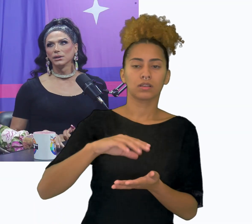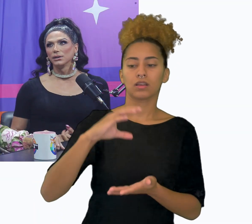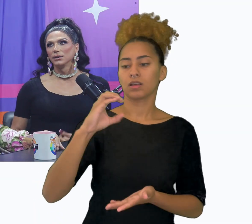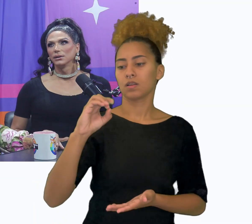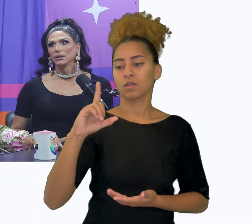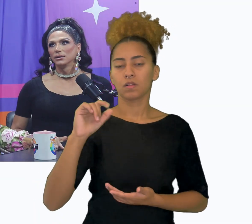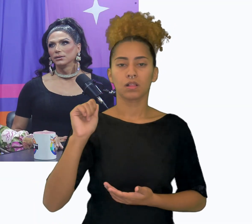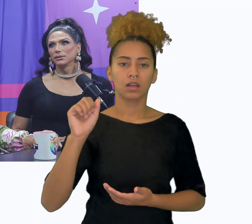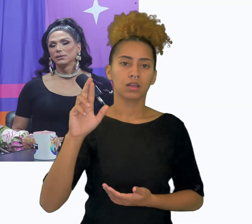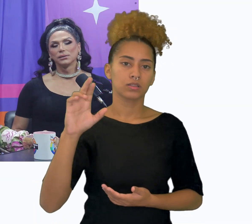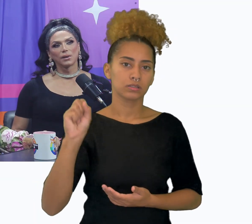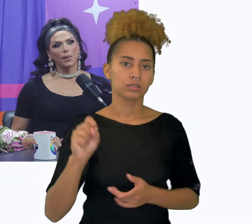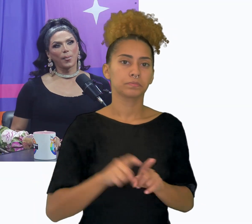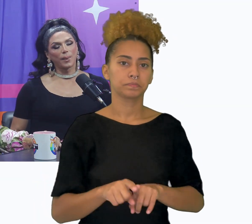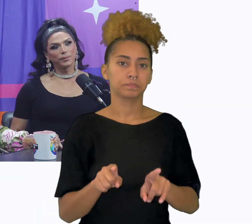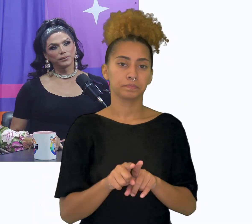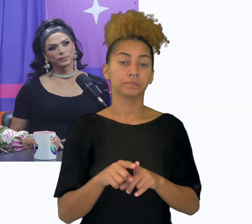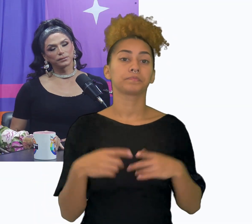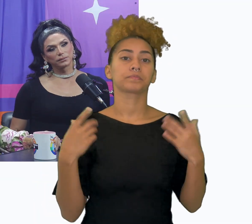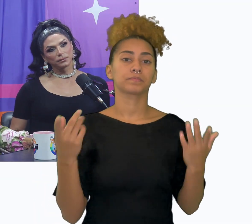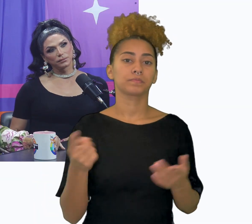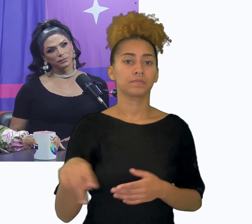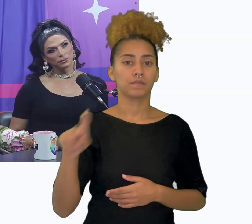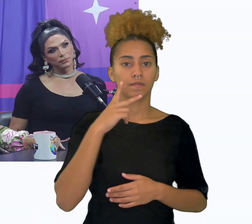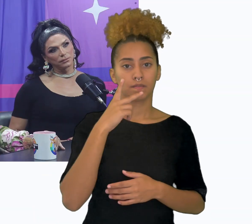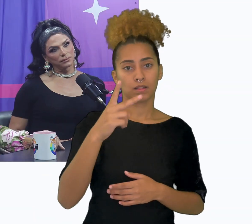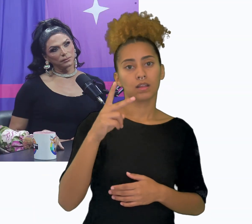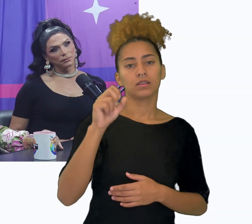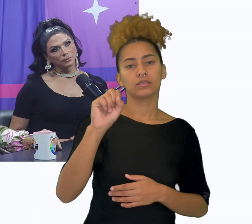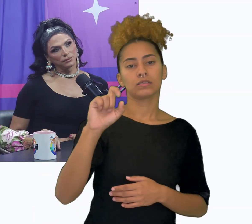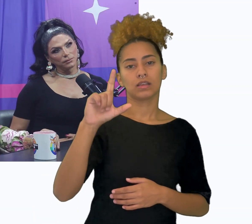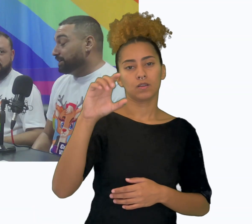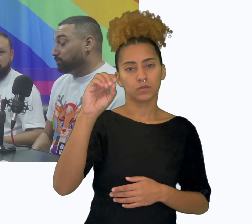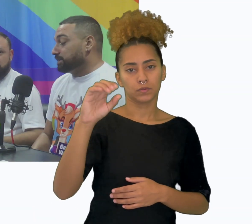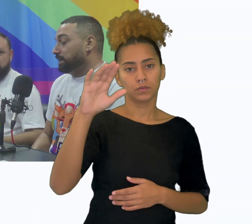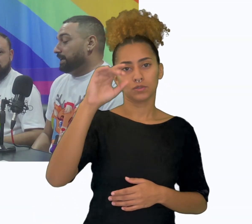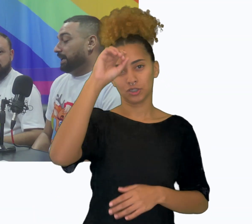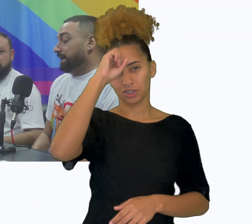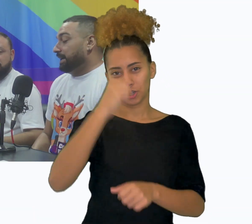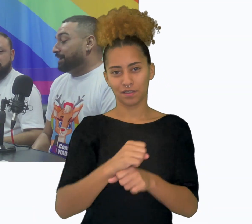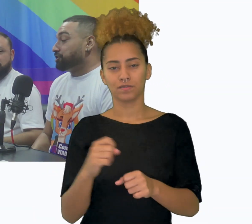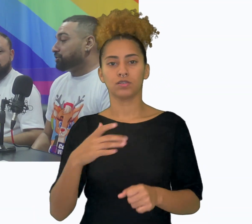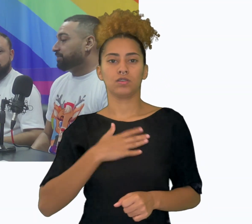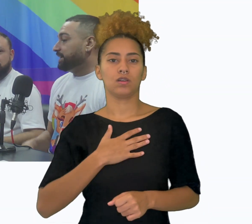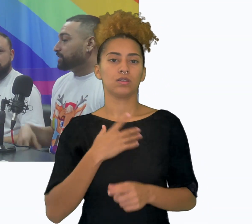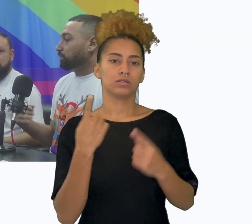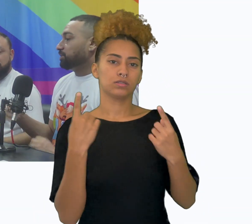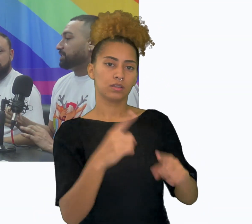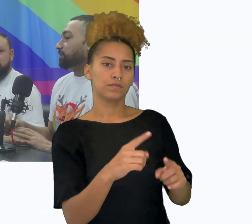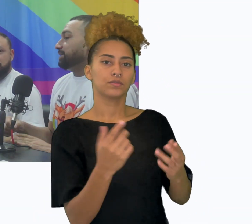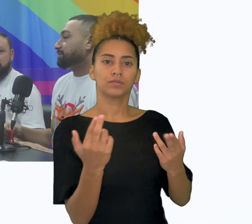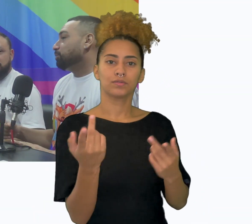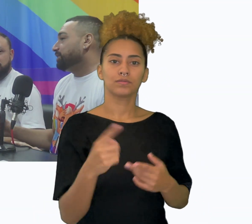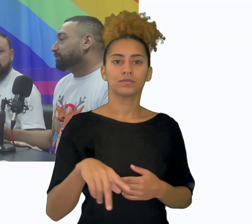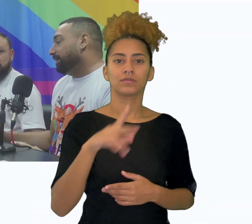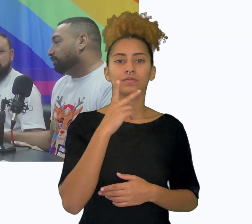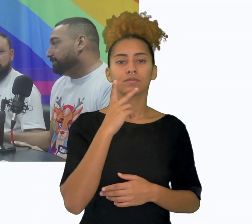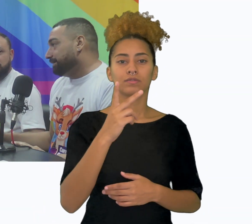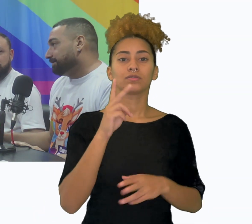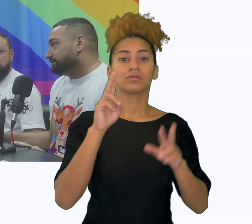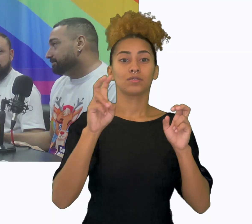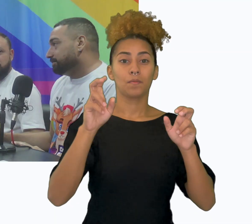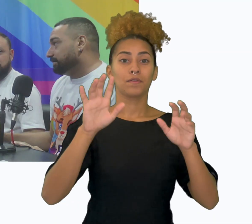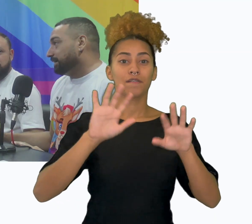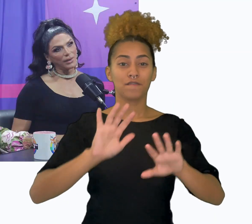Colares. E quando vocês dizem que o Celso gostava de dar desafios, a gente vê isso quando vocês também assumem o